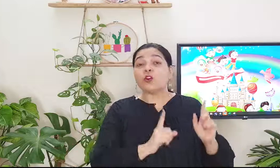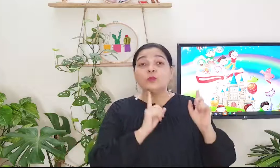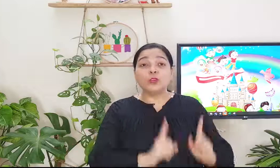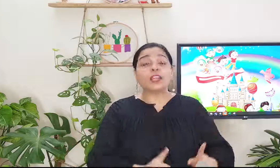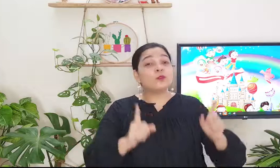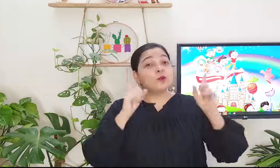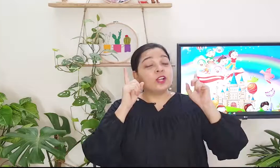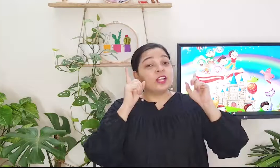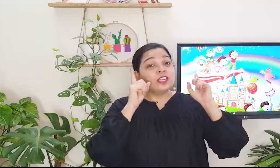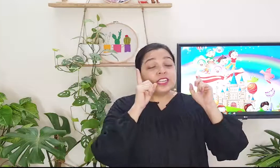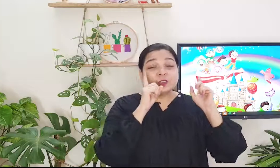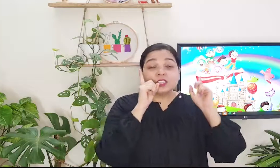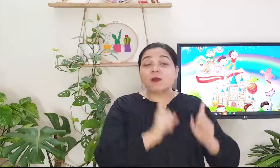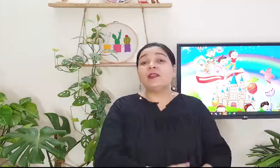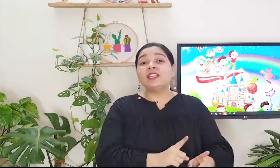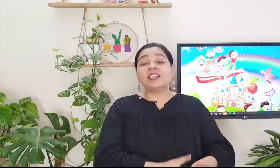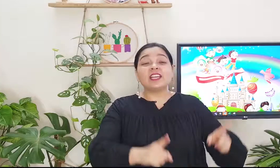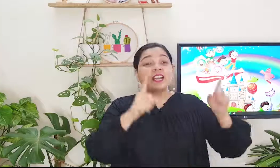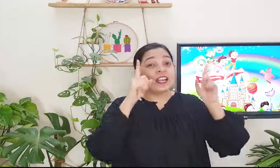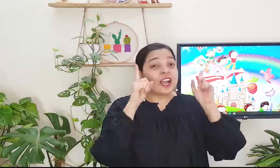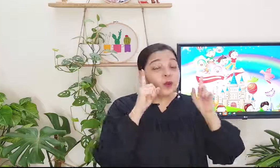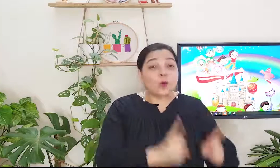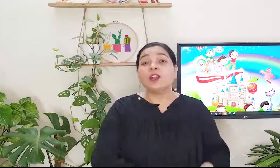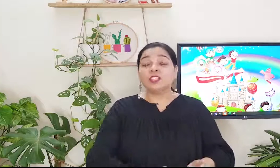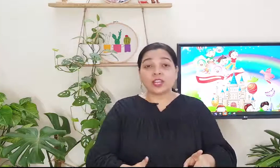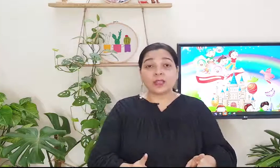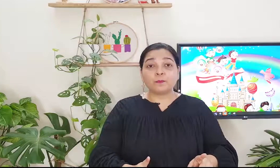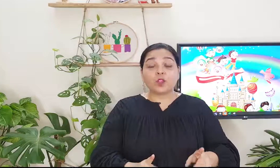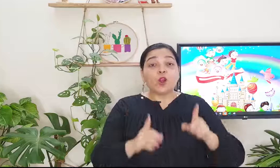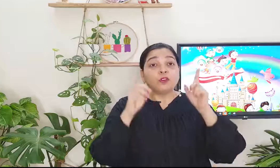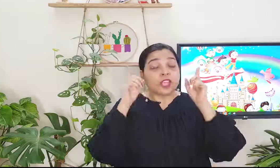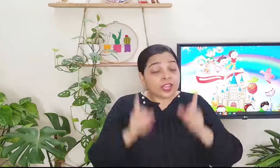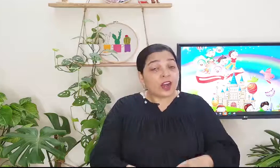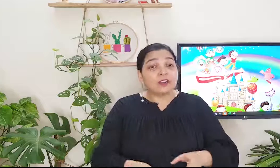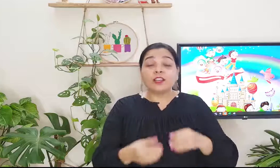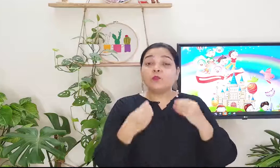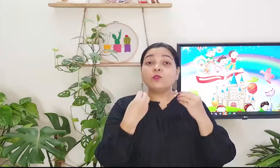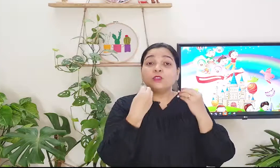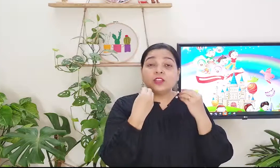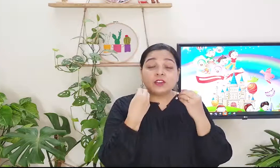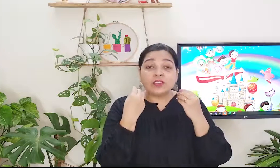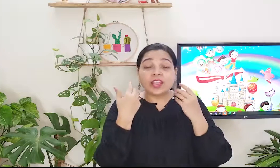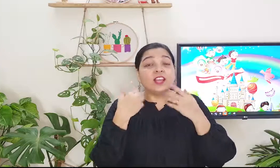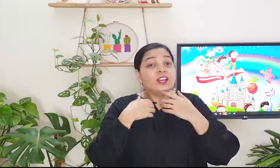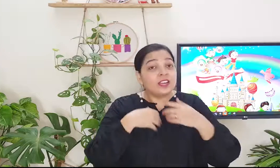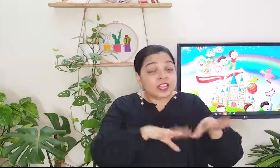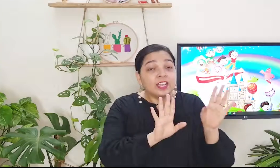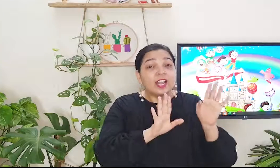খারাপ, এরা এরা এদের সাজা হওয়াই ভালো, এদের ন্যায় হওয়া চাই, আর এই কারণে সে নিনবেতে যেতে চায়নি